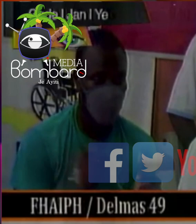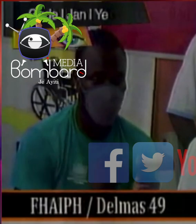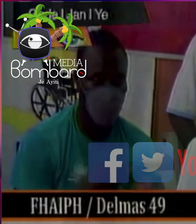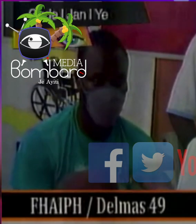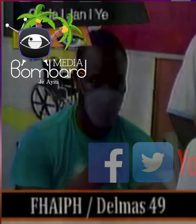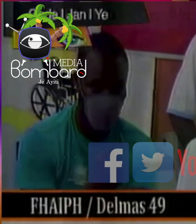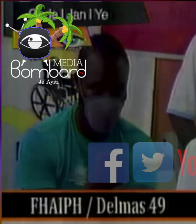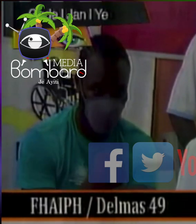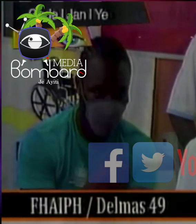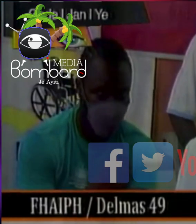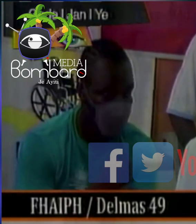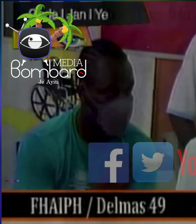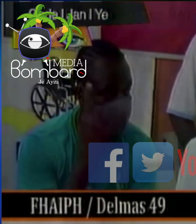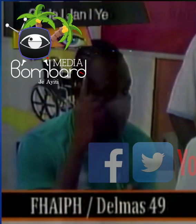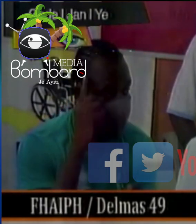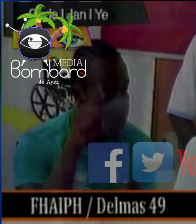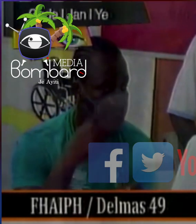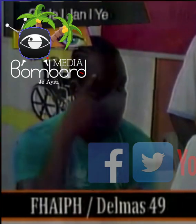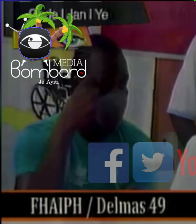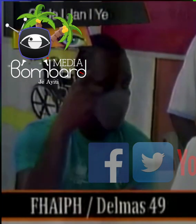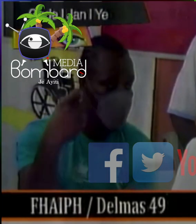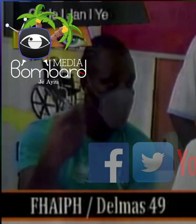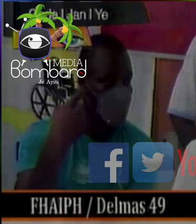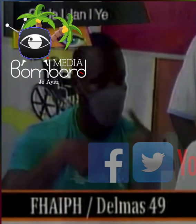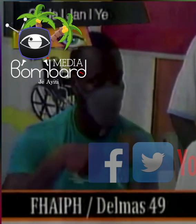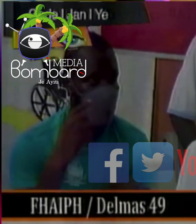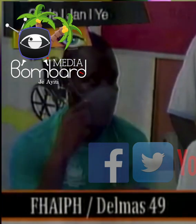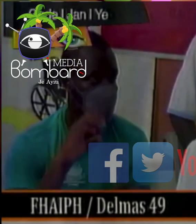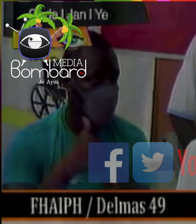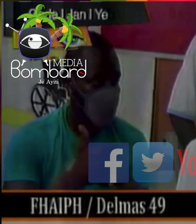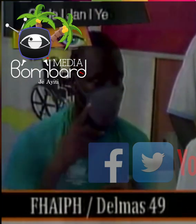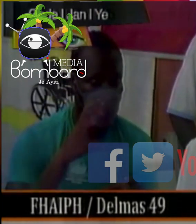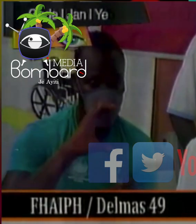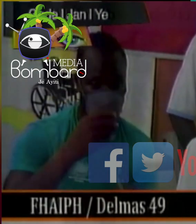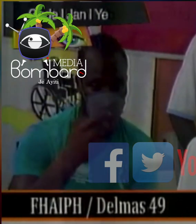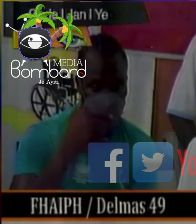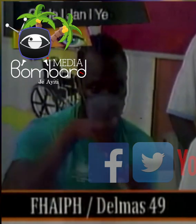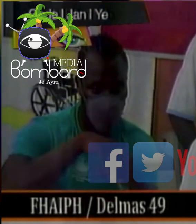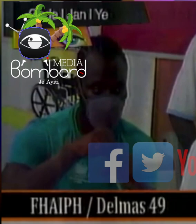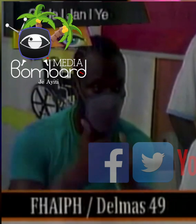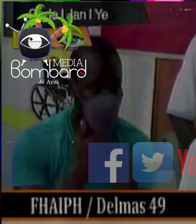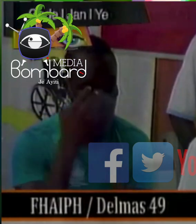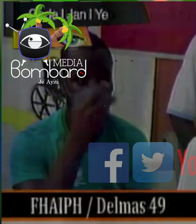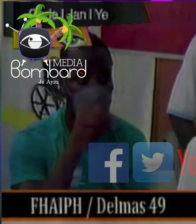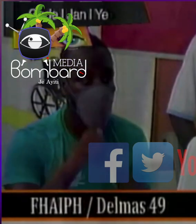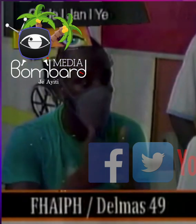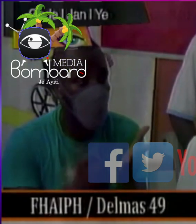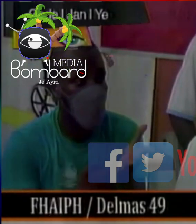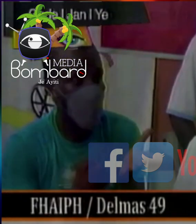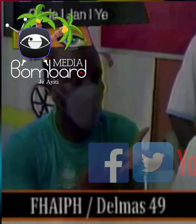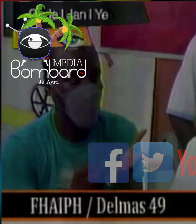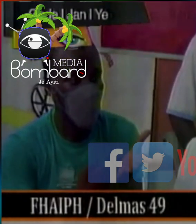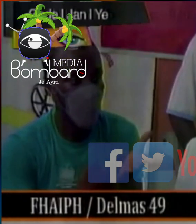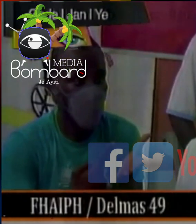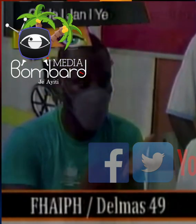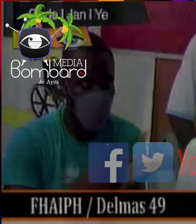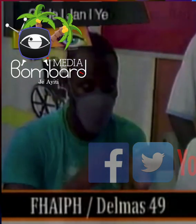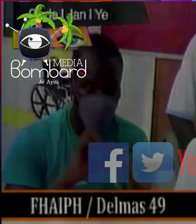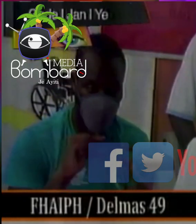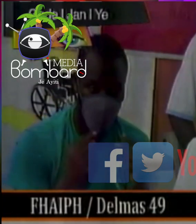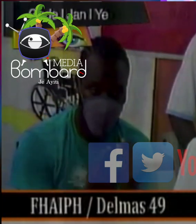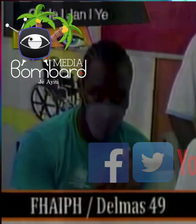site Delma 2 côté que forte communauté mon handicap qui t'a bien sous pis ça là et que yo